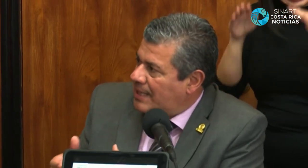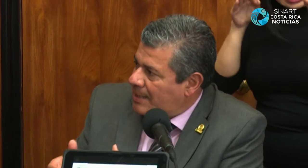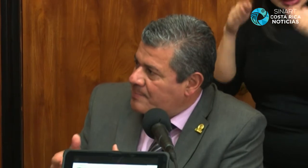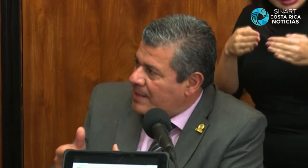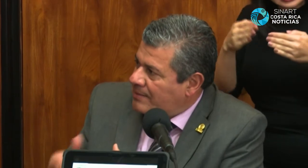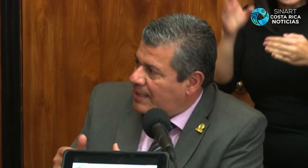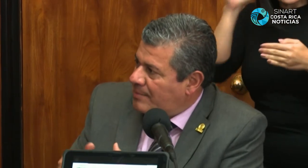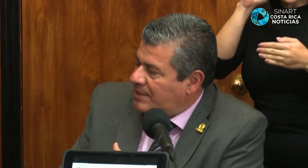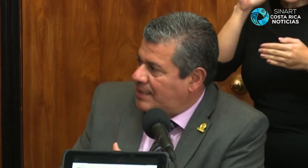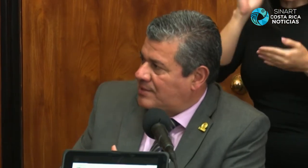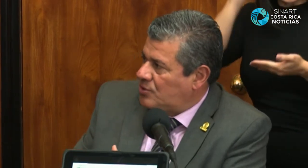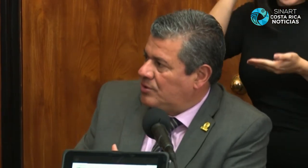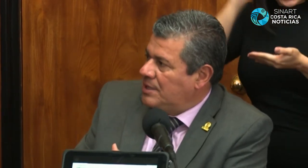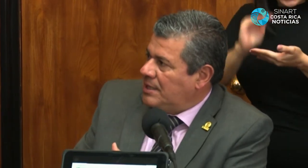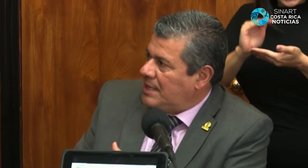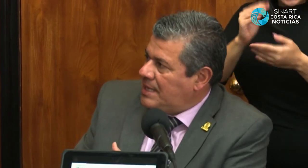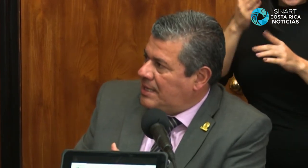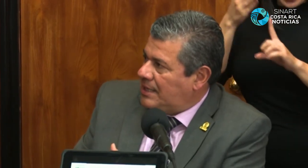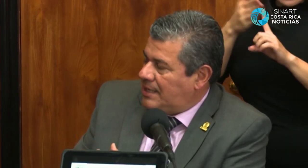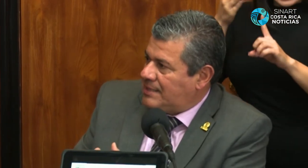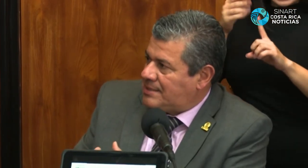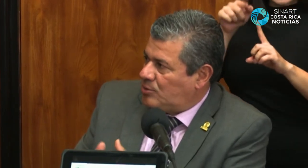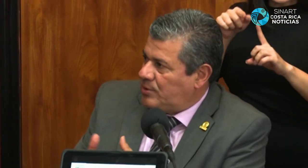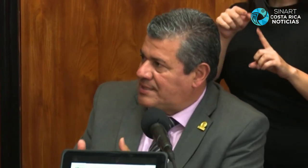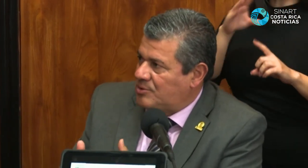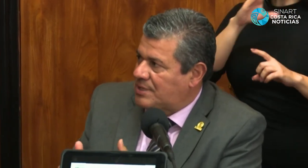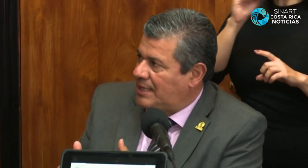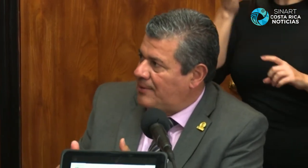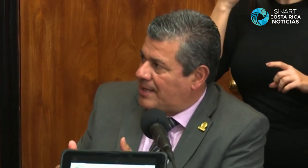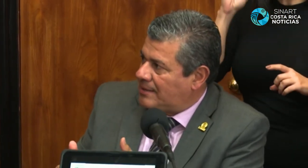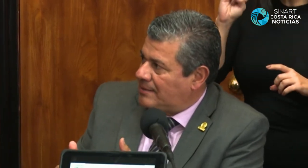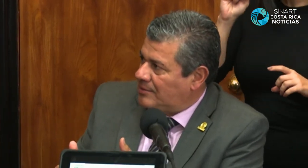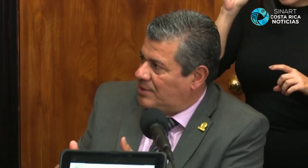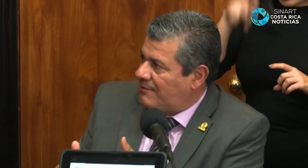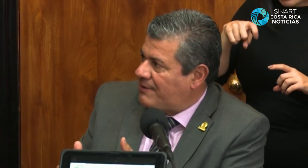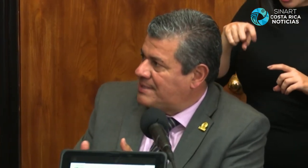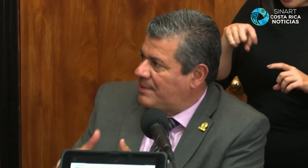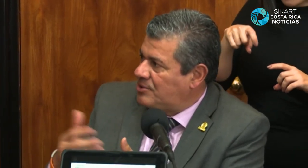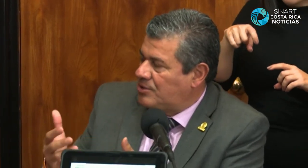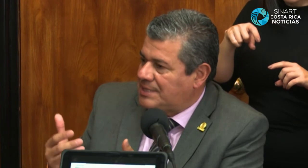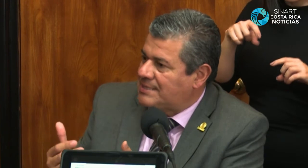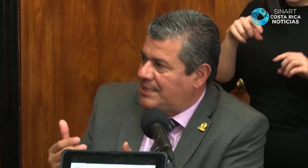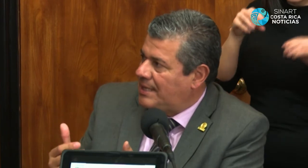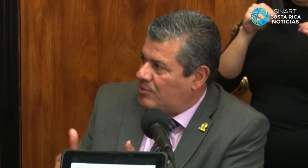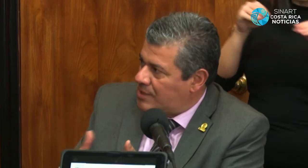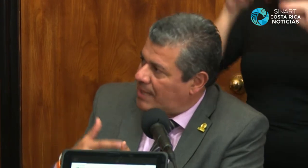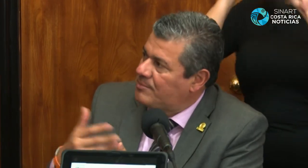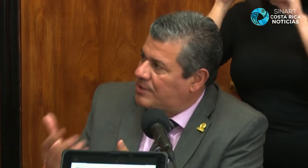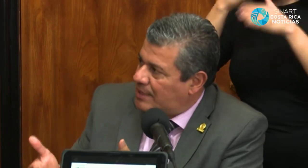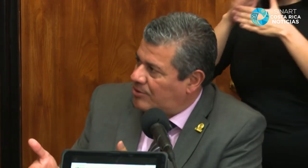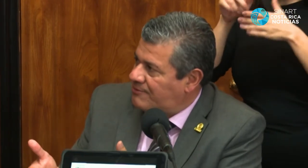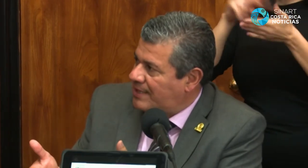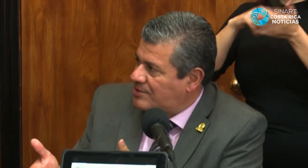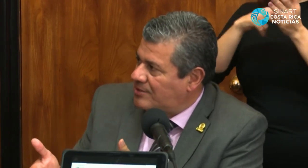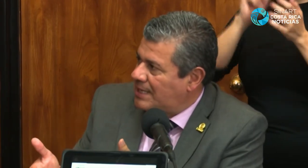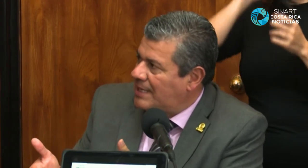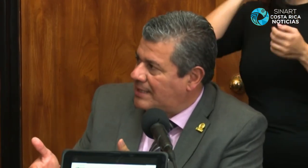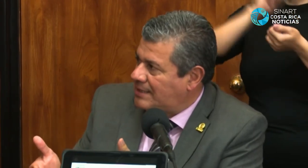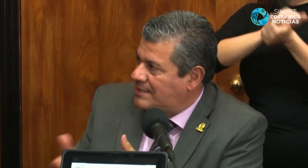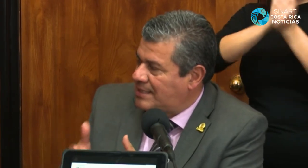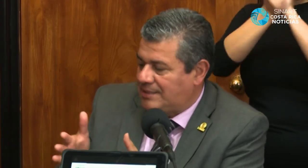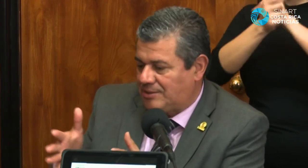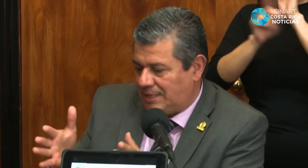de la mitigación. Y si tuviésemos que elevar una fase mayor, ya sería un cambio en la codificación de